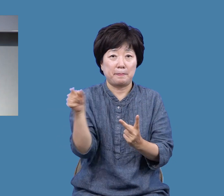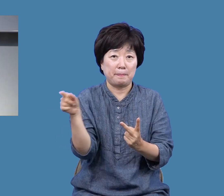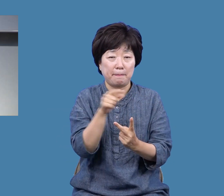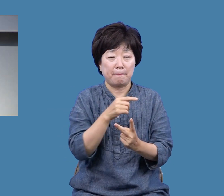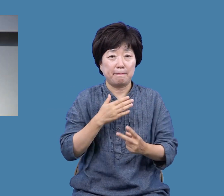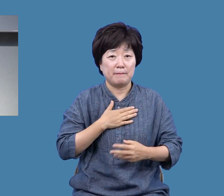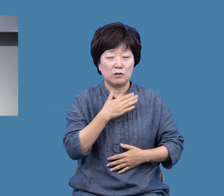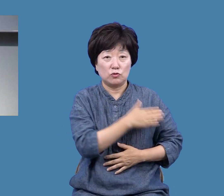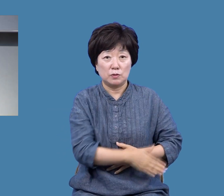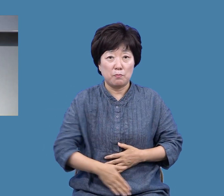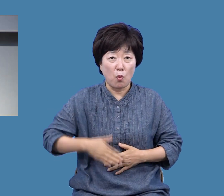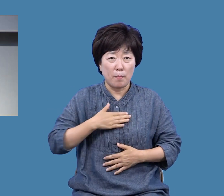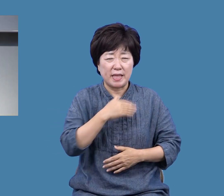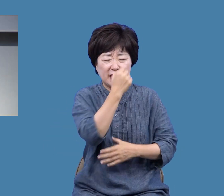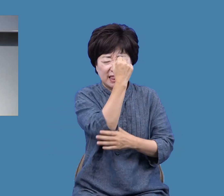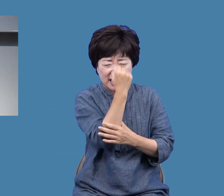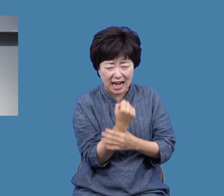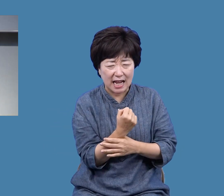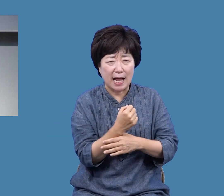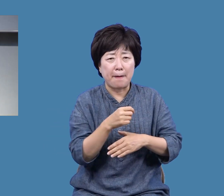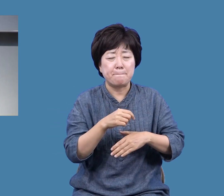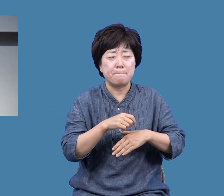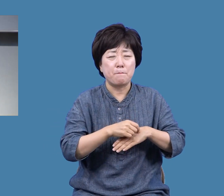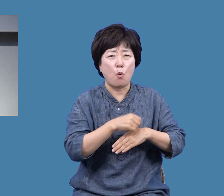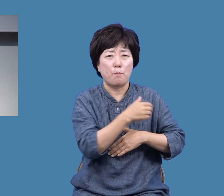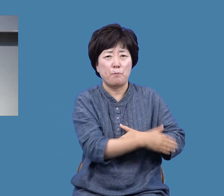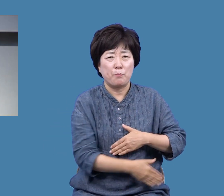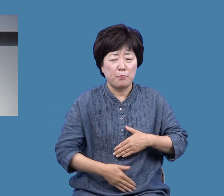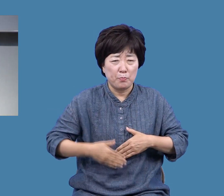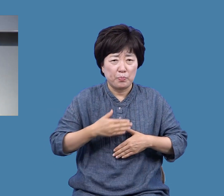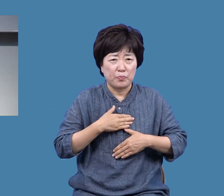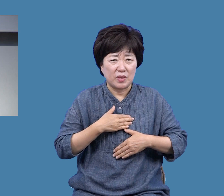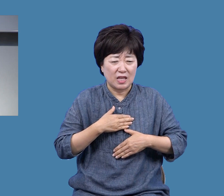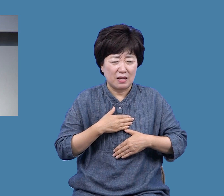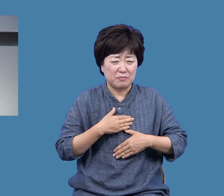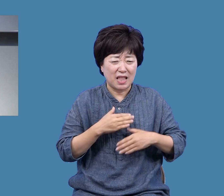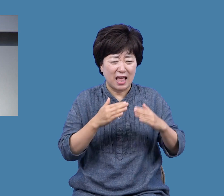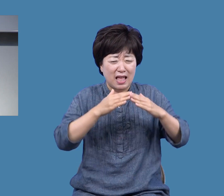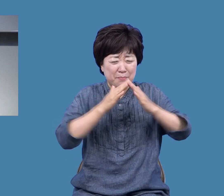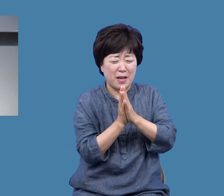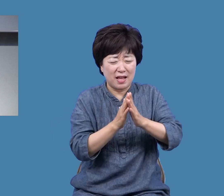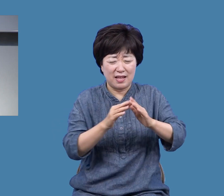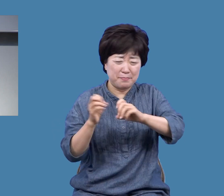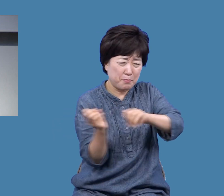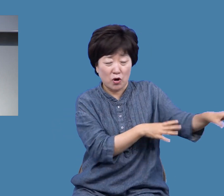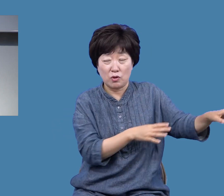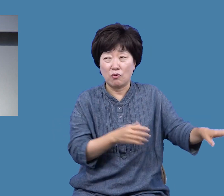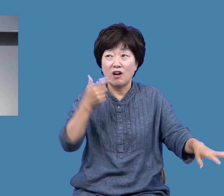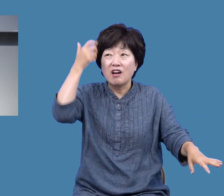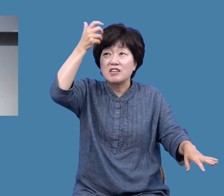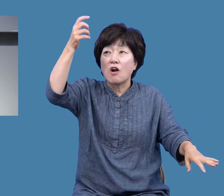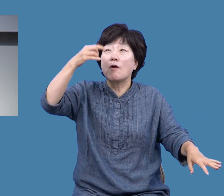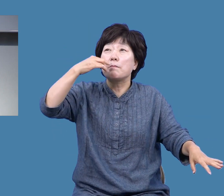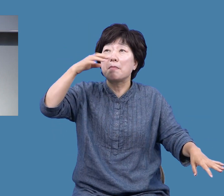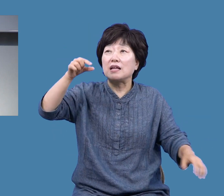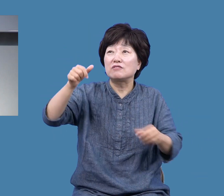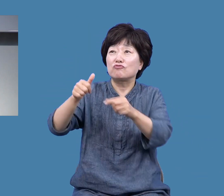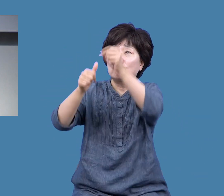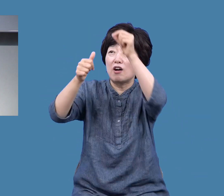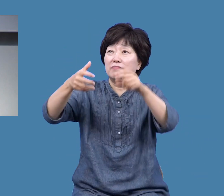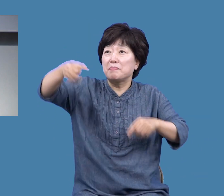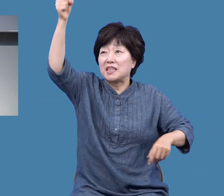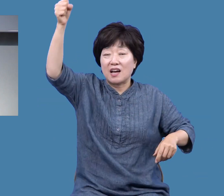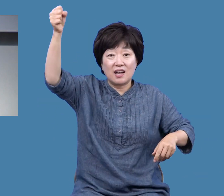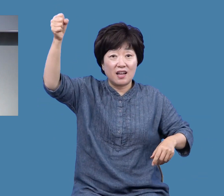우리의 몸이 타락한 몸이기 때문에 이 몸은 그냥 폐기 처분하고 영만 딸랑 천국에 가냐, 그런 것이 아니라